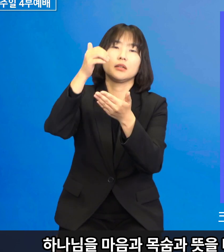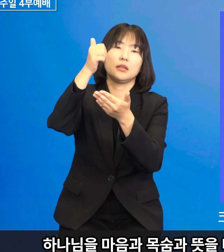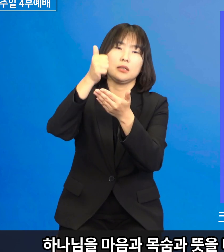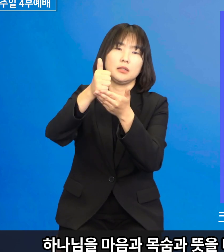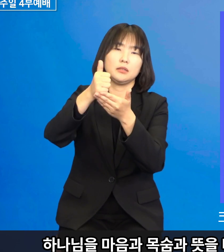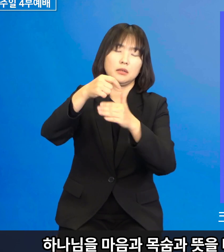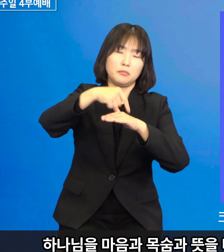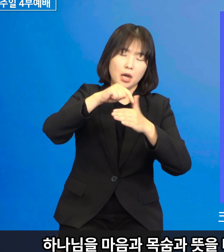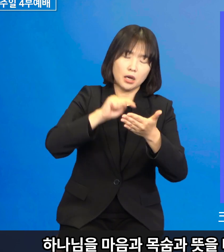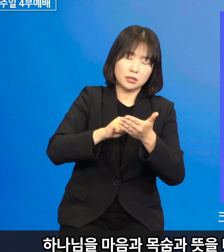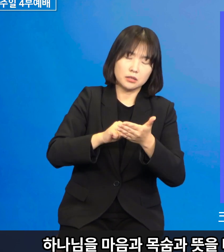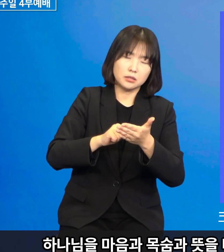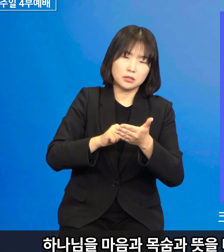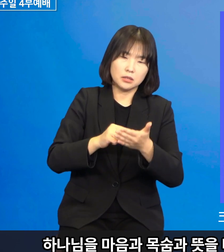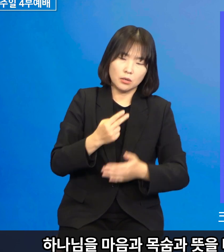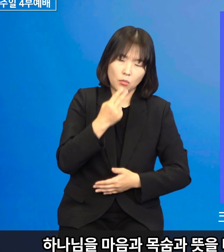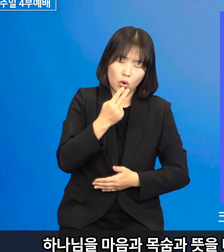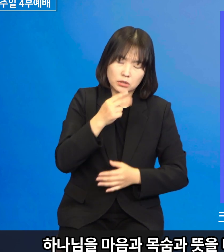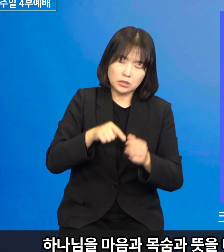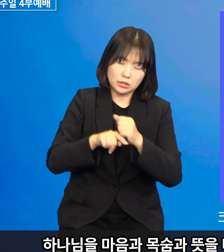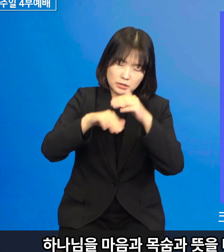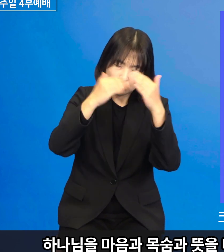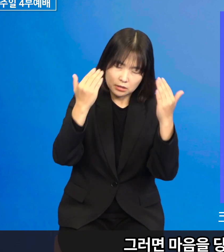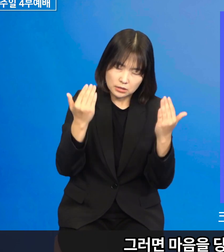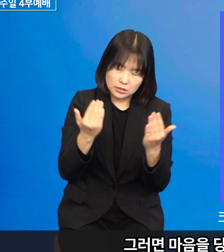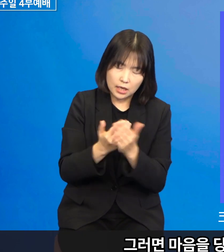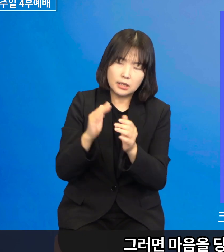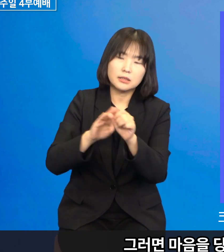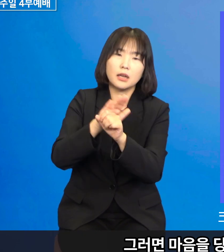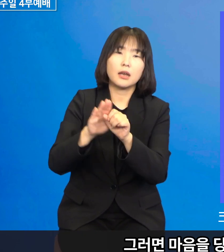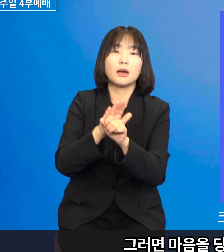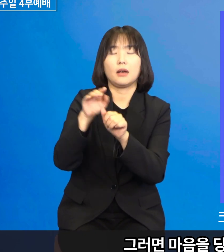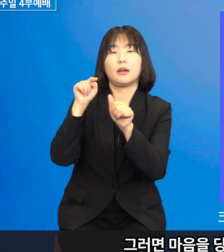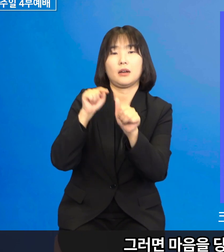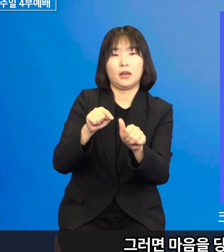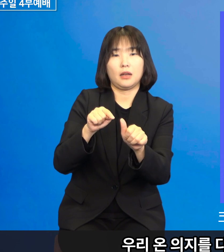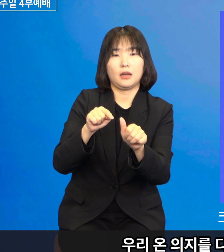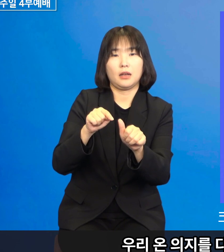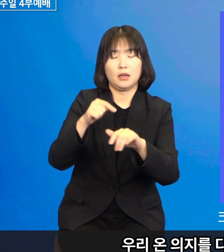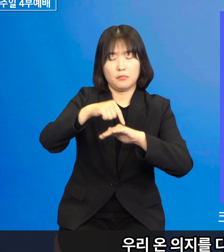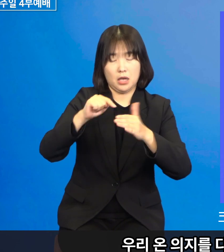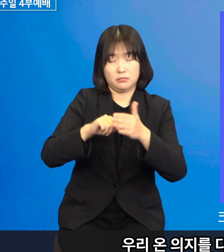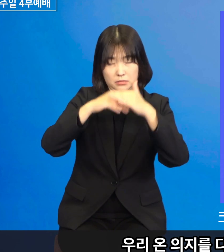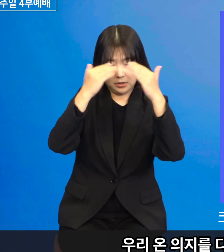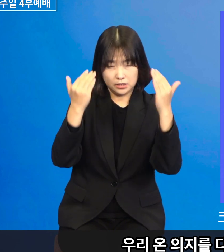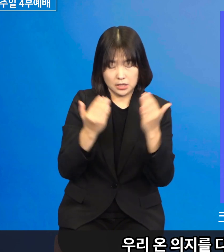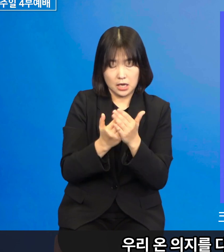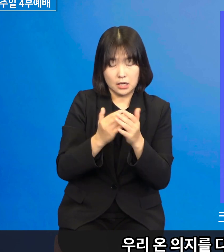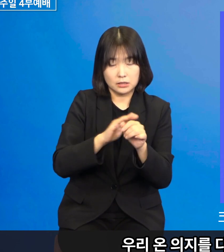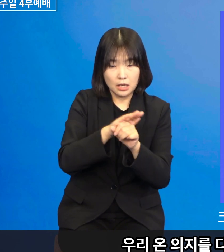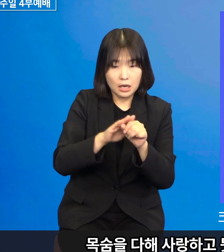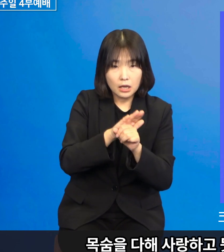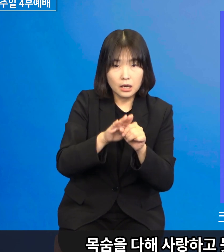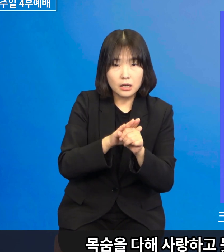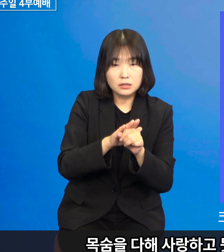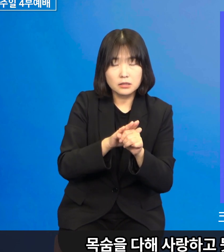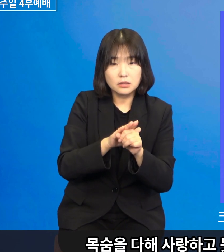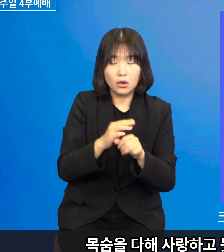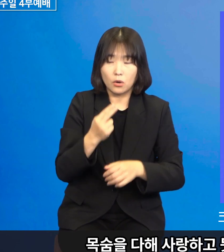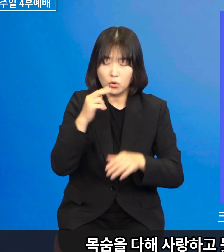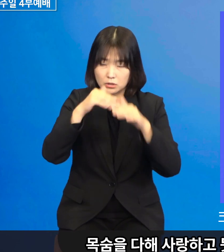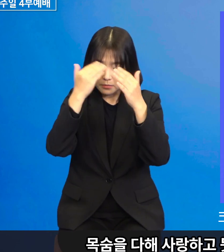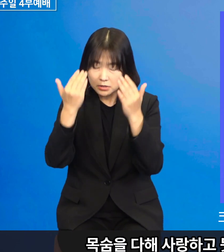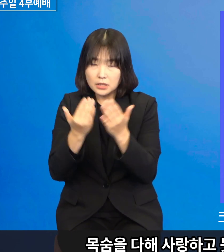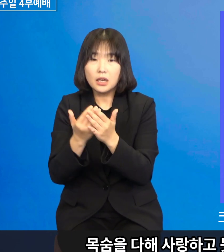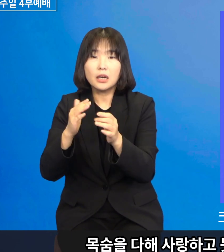마음과 목숨과 뜻을 다해 사랑하는 것이라고 했습니다. 그러면 마음을 다해 사랑한다는 것은 우리 온 의지를 다해 사랑하는 것이고, 목숨을 다해